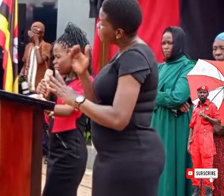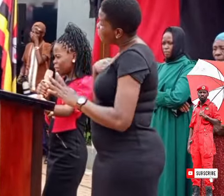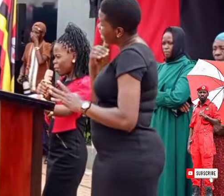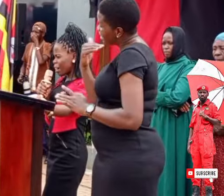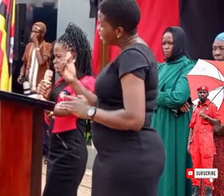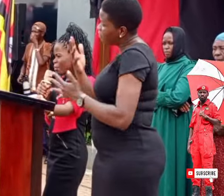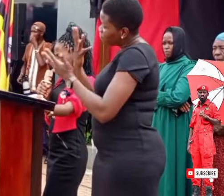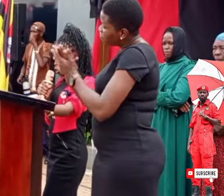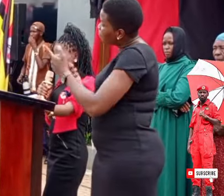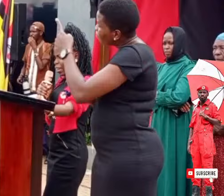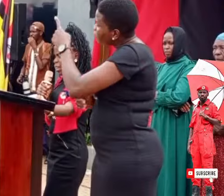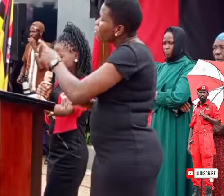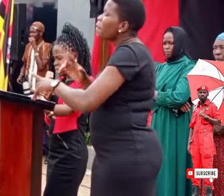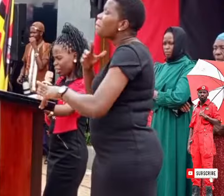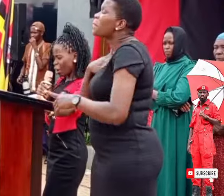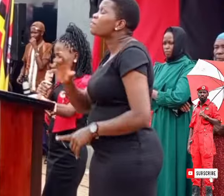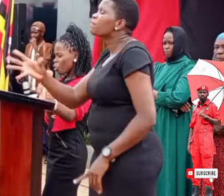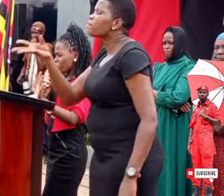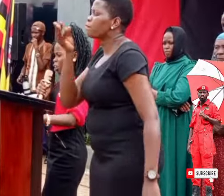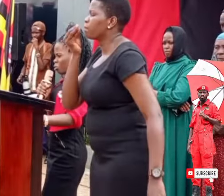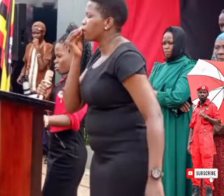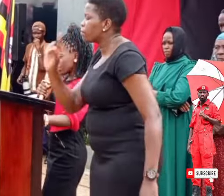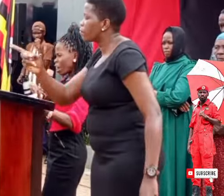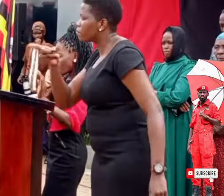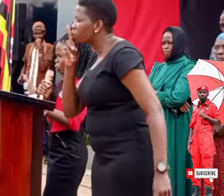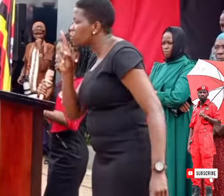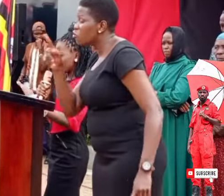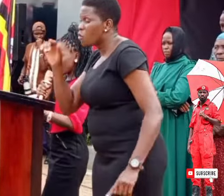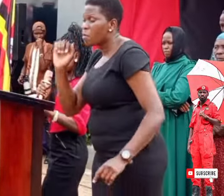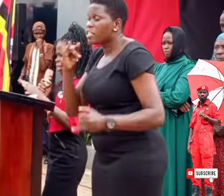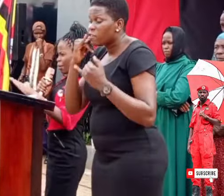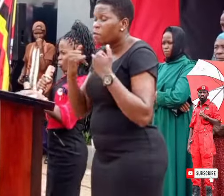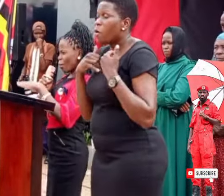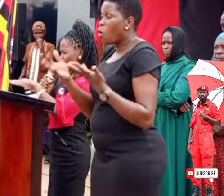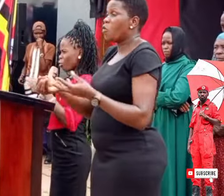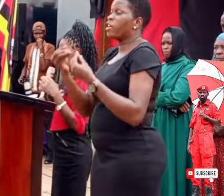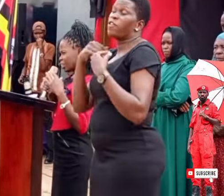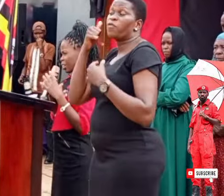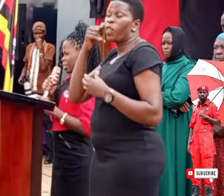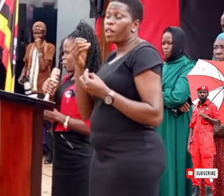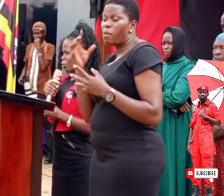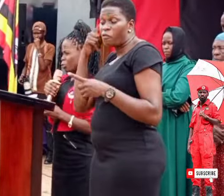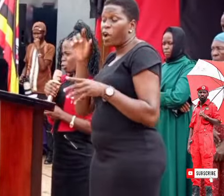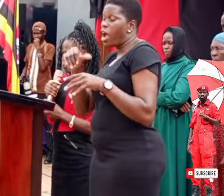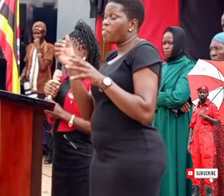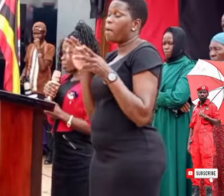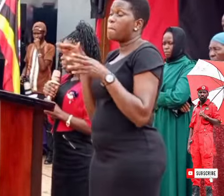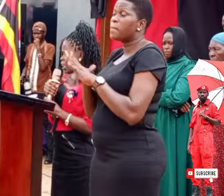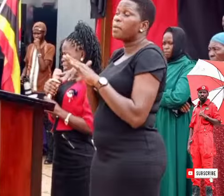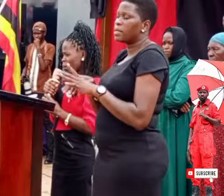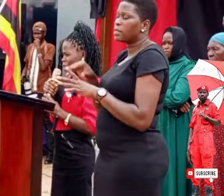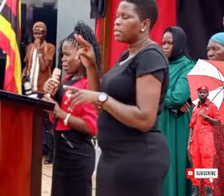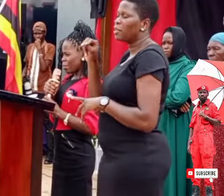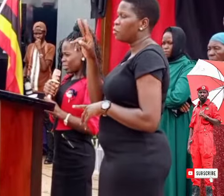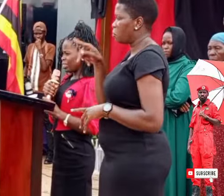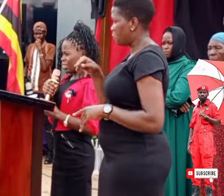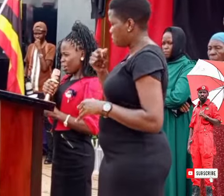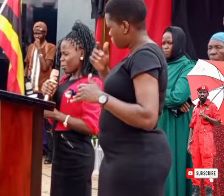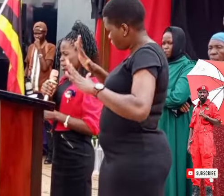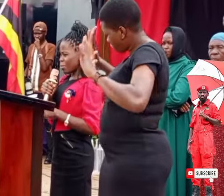omwana mukapolisi nga nebebakwatidde ne baŋamba toyogera sirika oyina tubulya oba otuwe enamba z'abantu abamu bookwatagana nabo